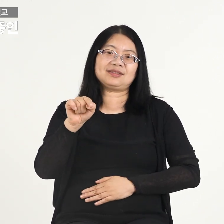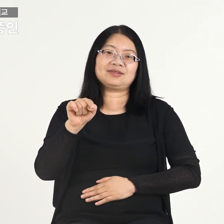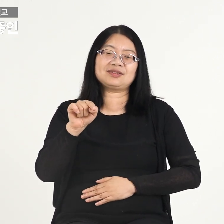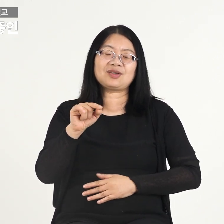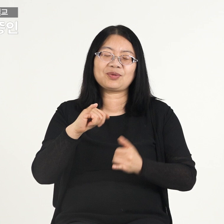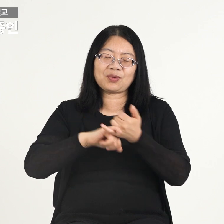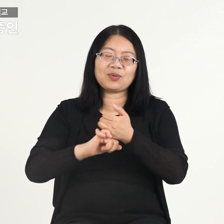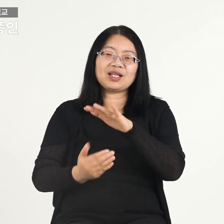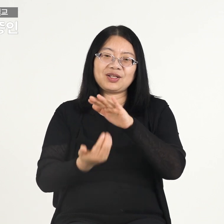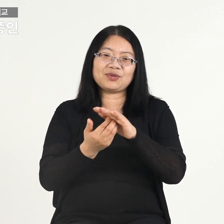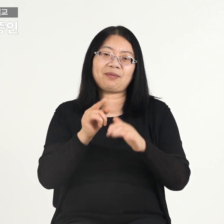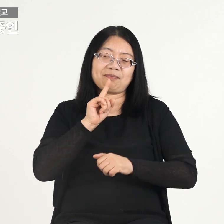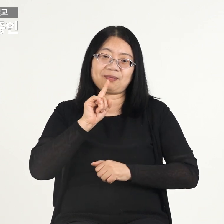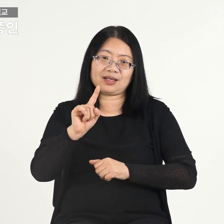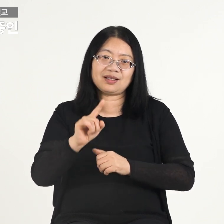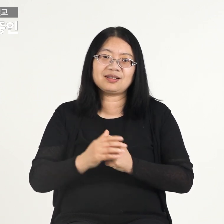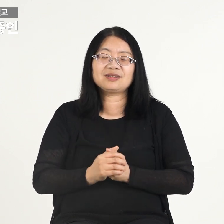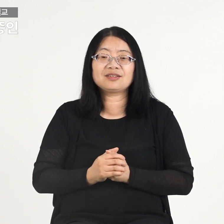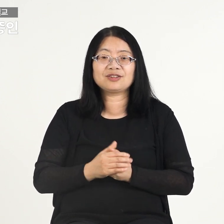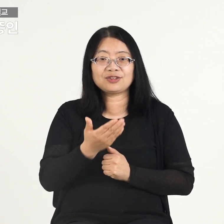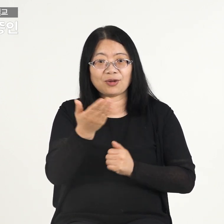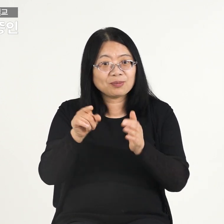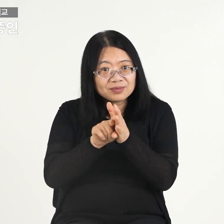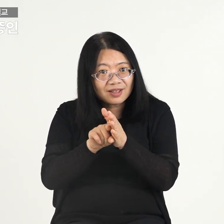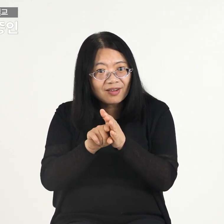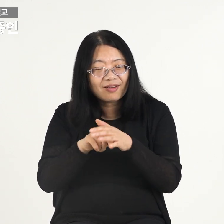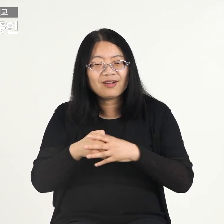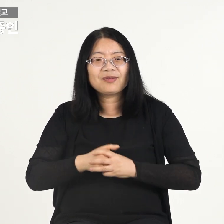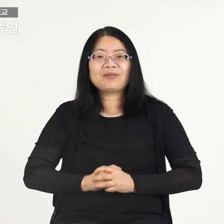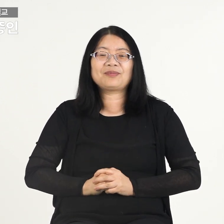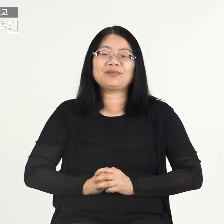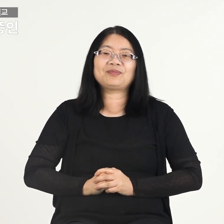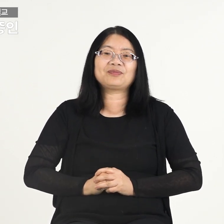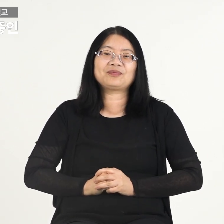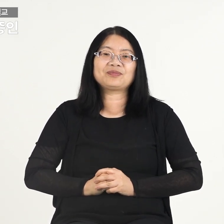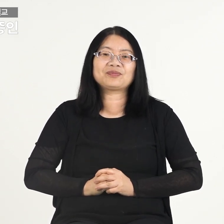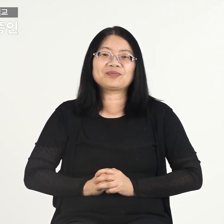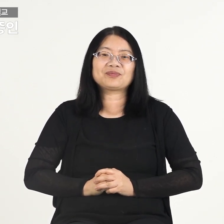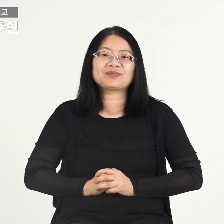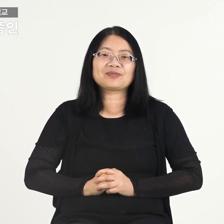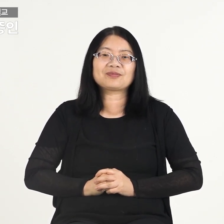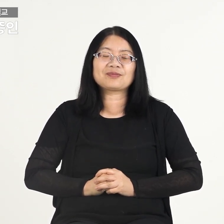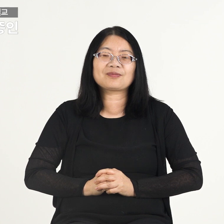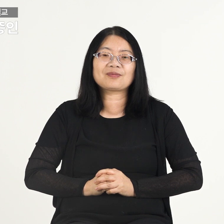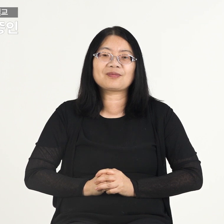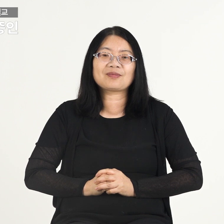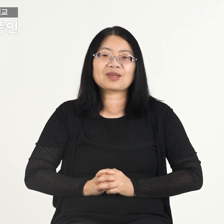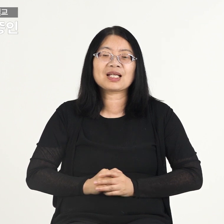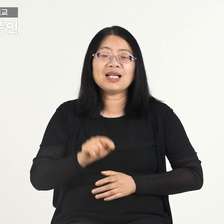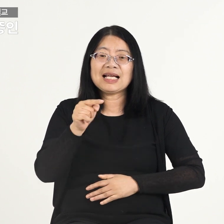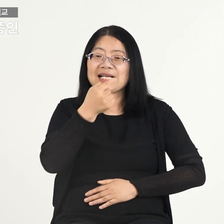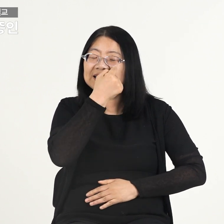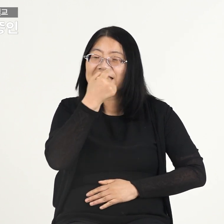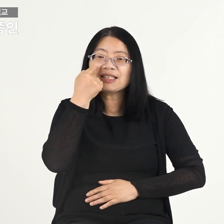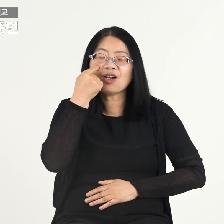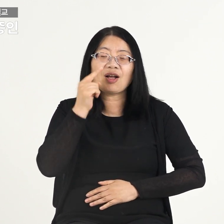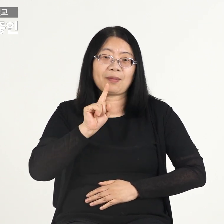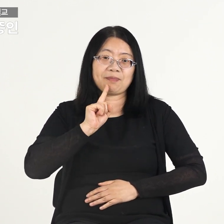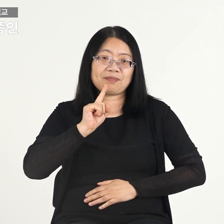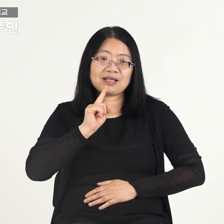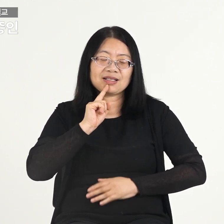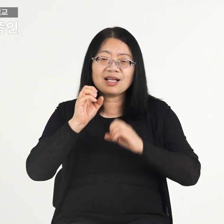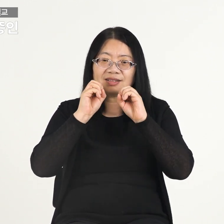반드시 이루어질 말씀이에요. 믿습니까? 그래서 그 증거의